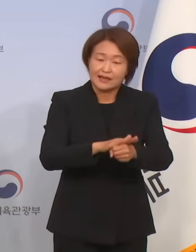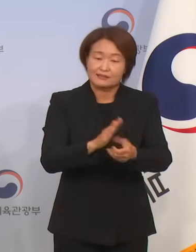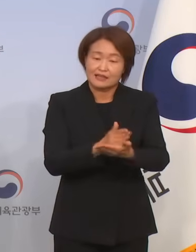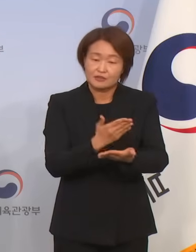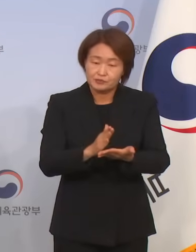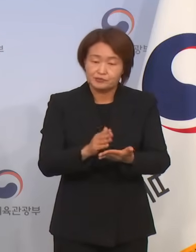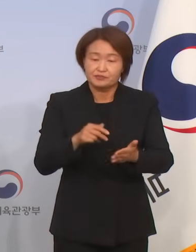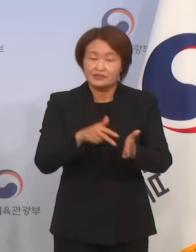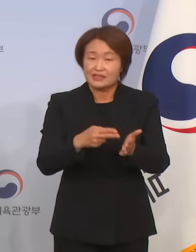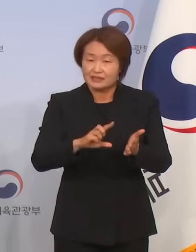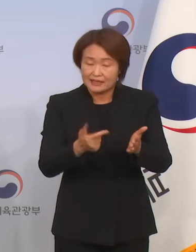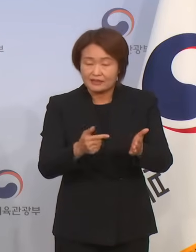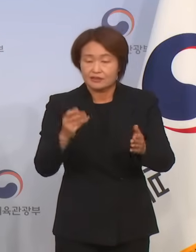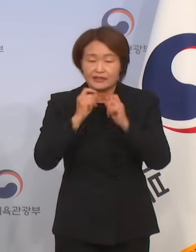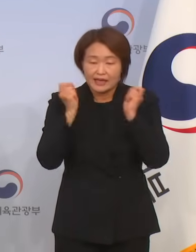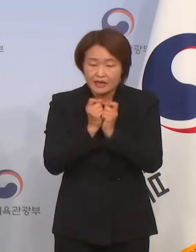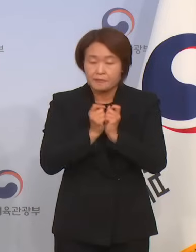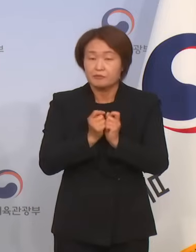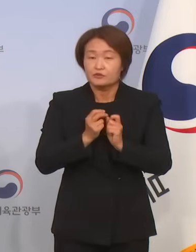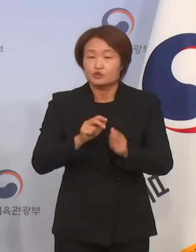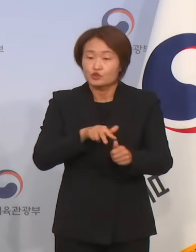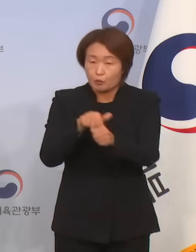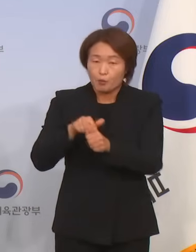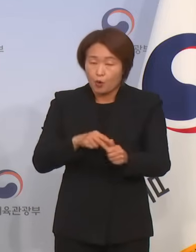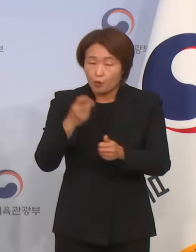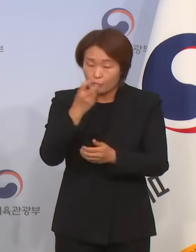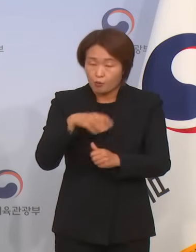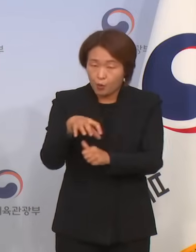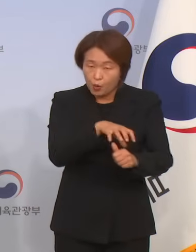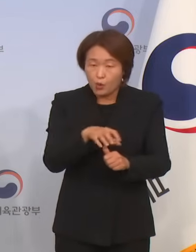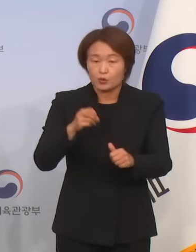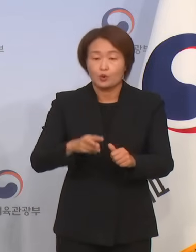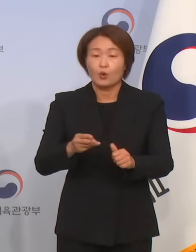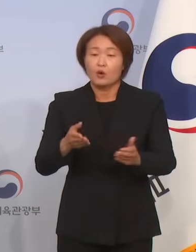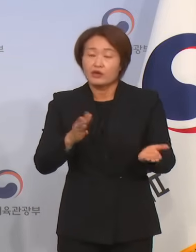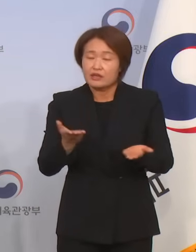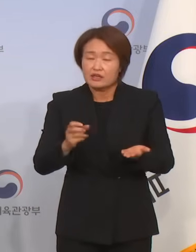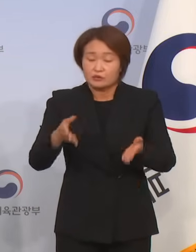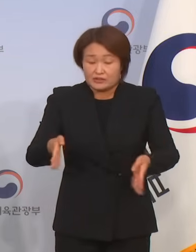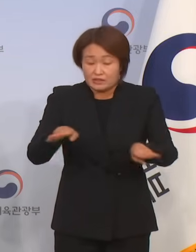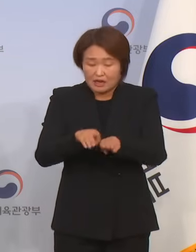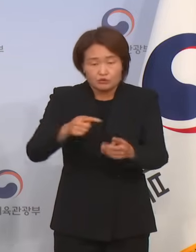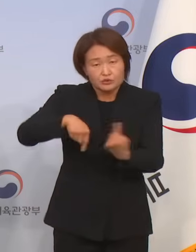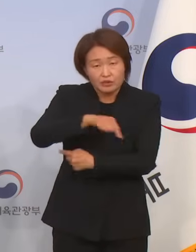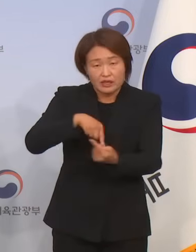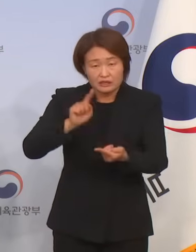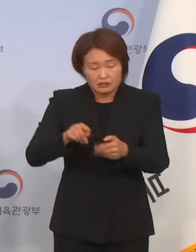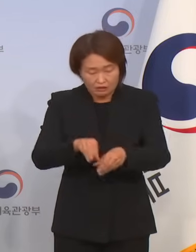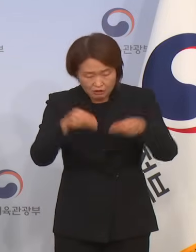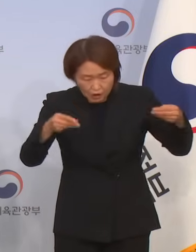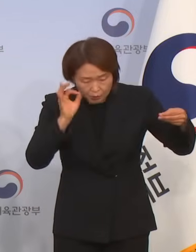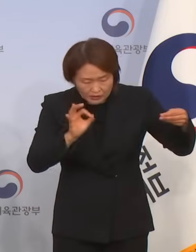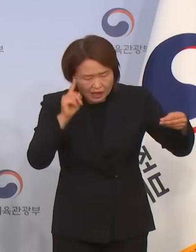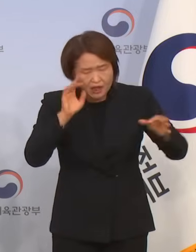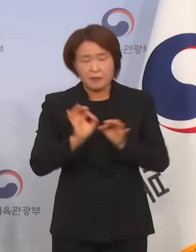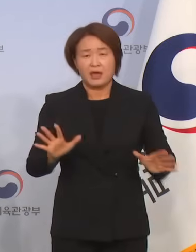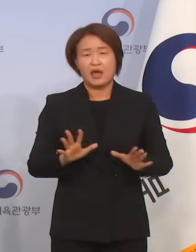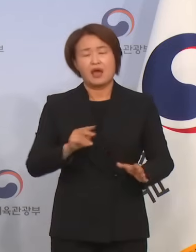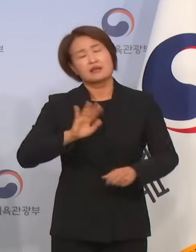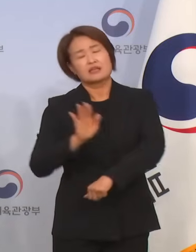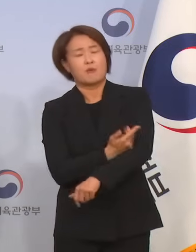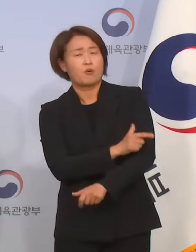축구사랑나눔재단 예산 집행, 개인정보보호업무 처리, 직원 복무 관리 등 기관 운영에도 문제가 있어 시정을